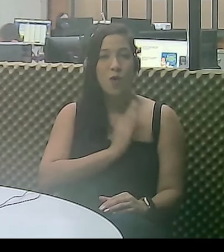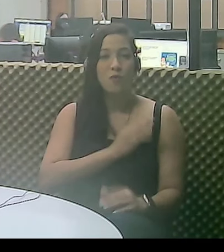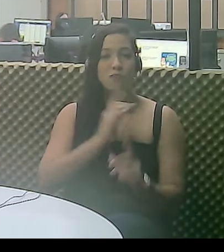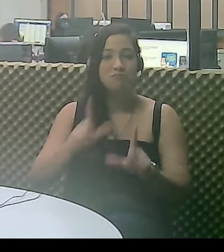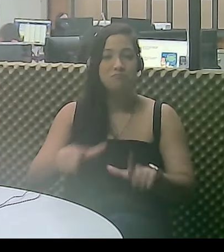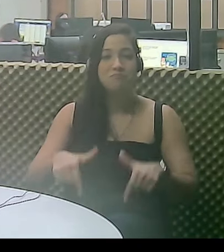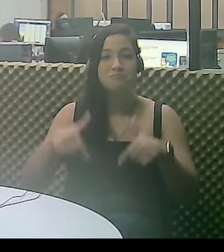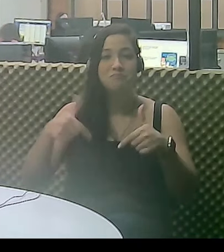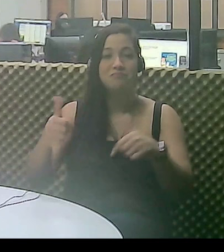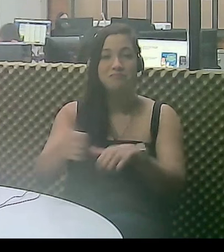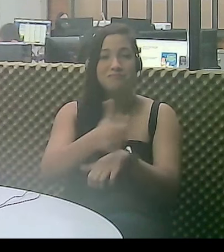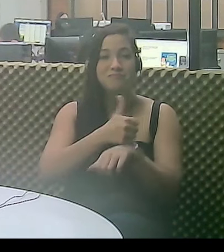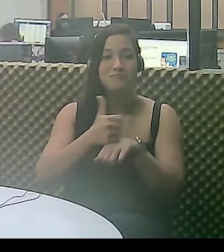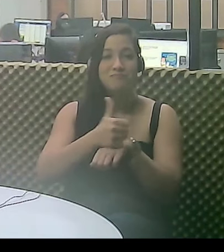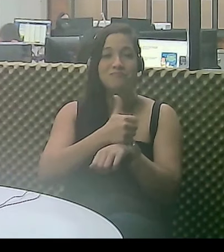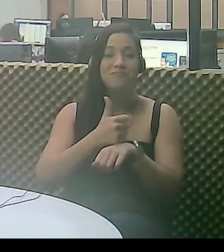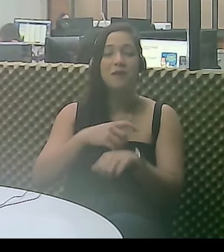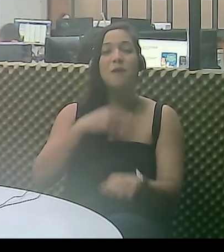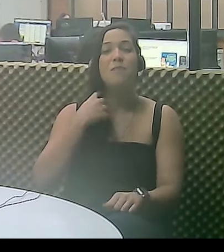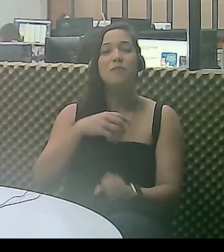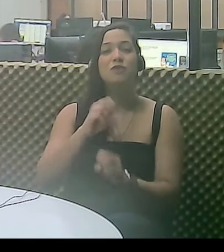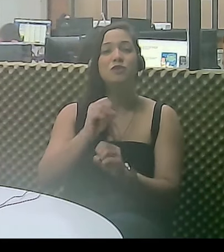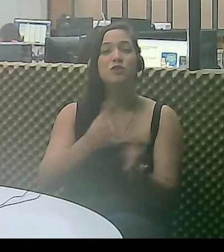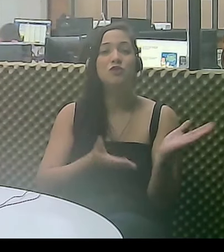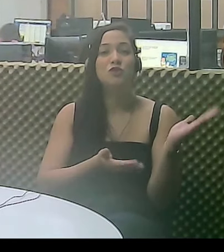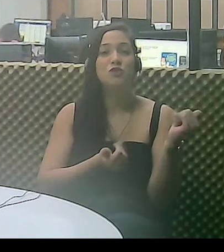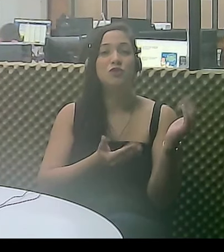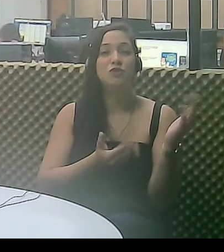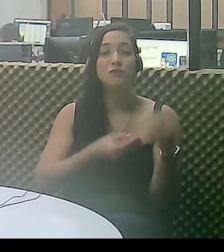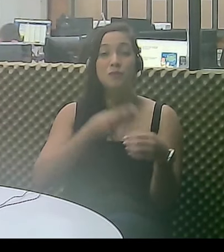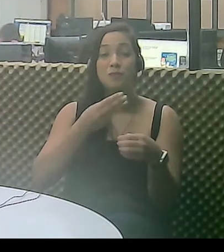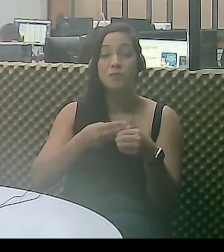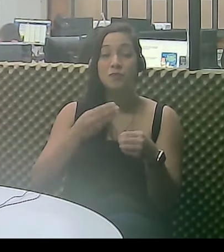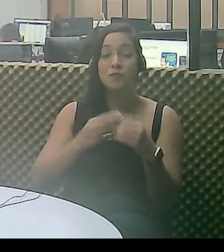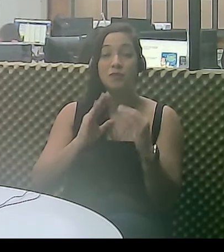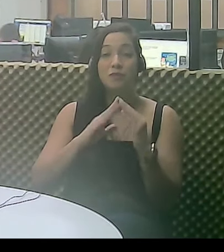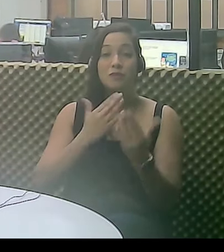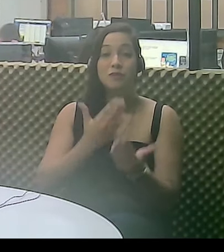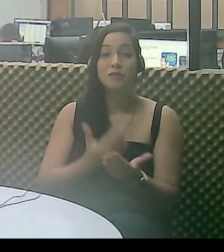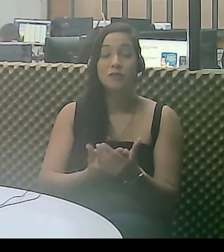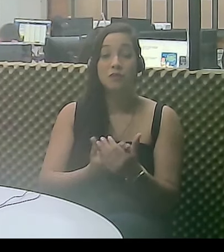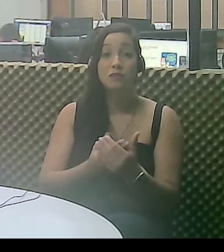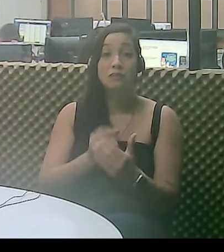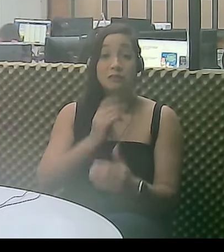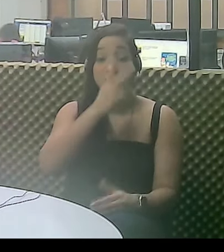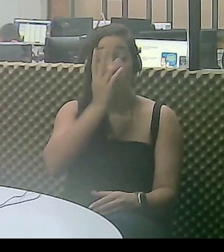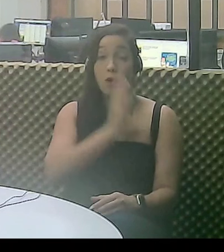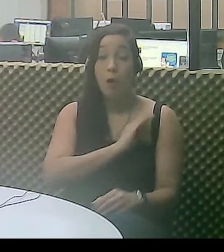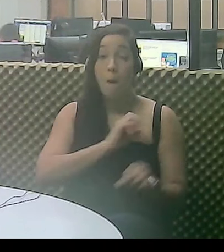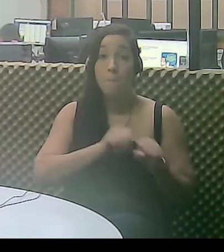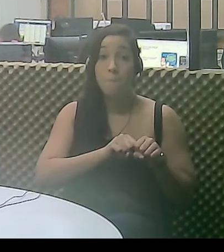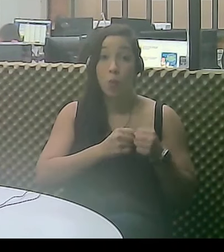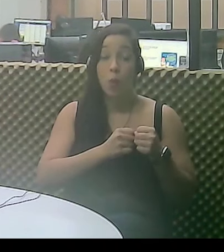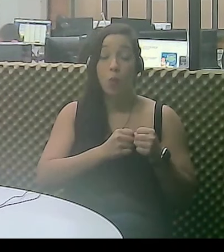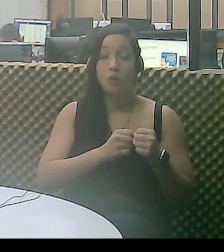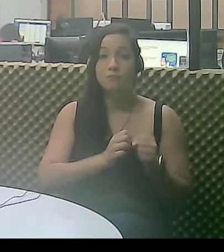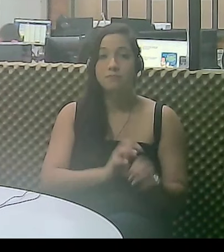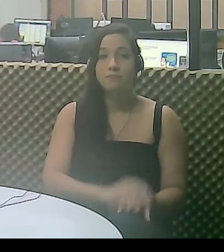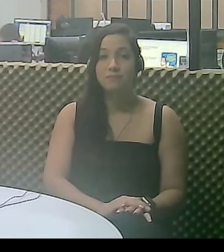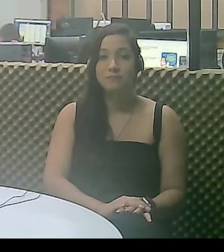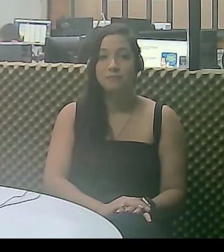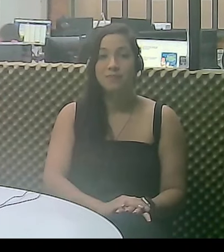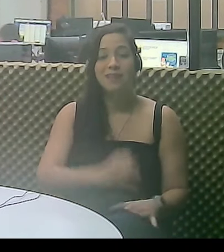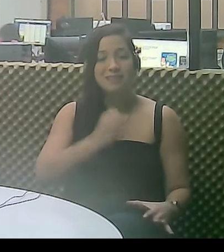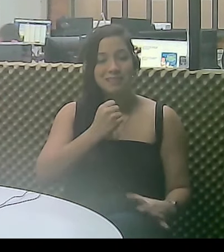ação pioneira em Minas, que ensina jovens das escolas municipais como agir em caso de parada cardiorrespiratória. Tudo